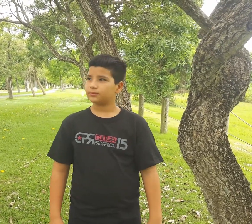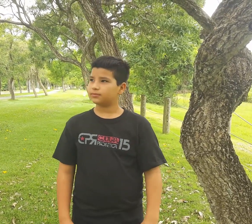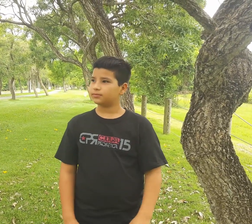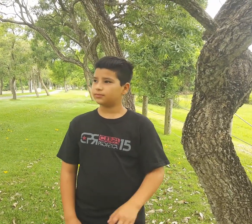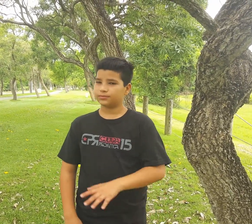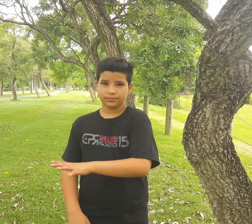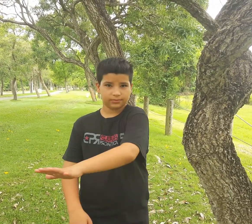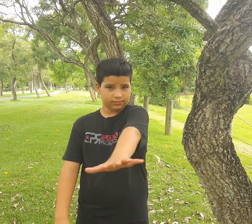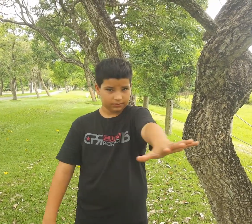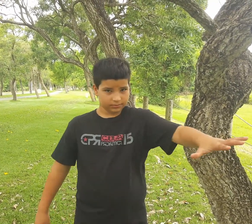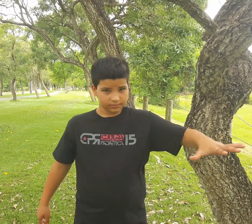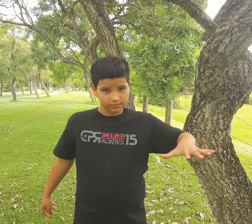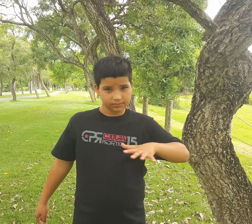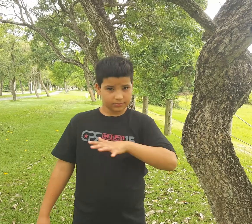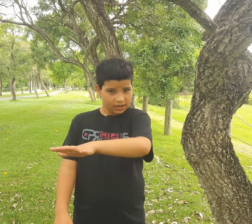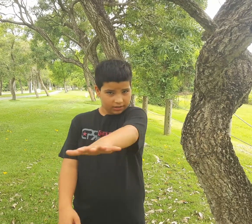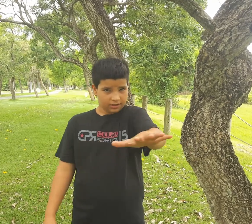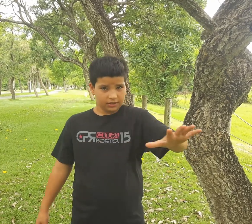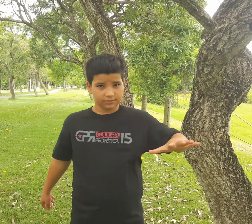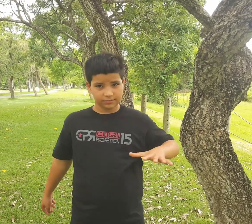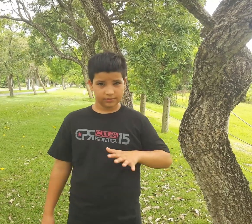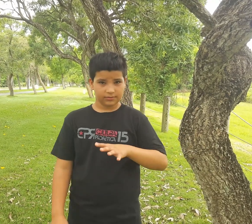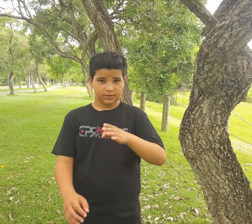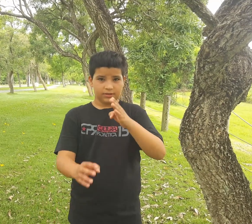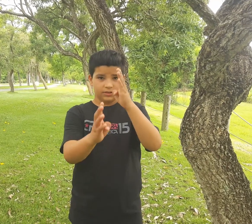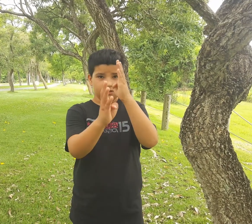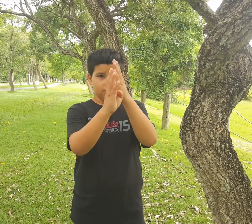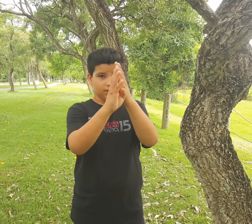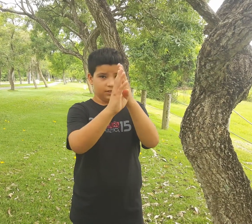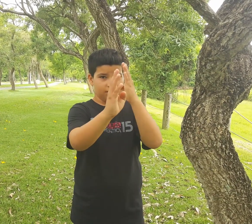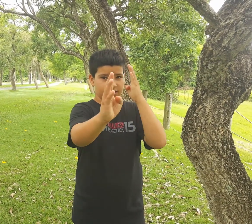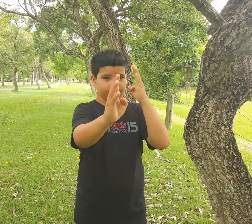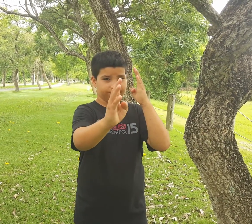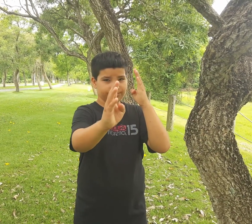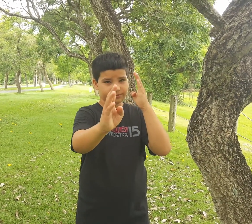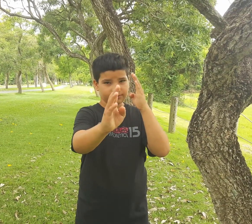Bayamón. Parque. Bien. Lineal.